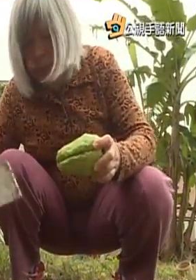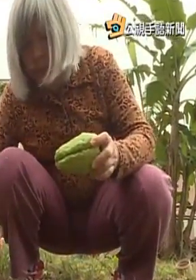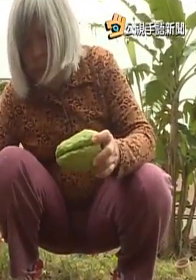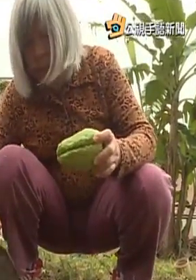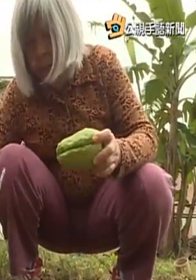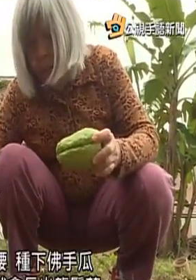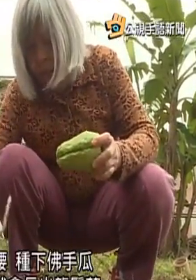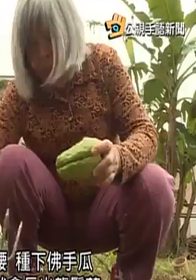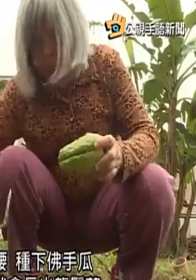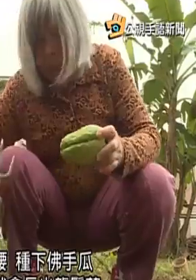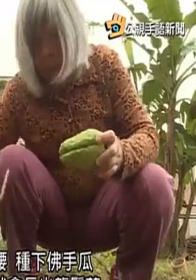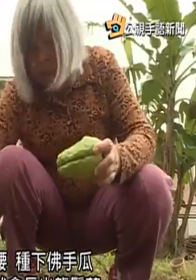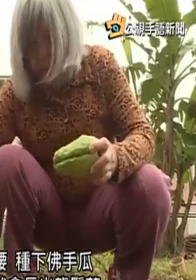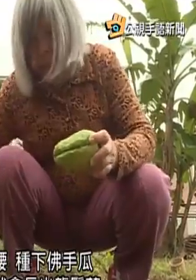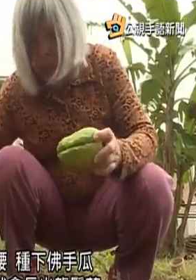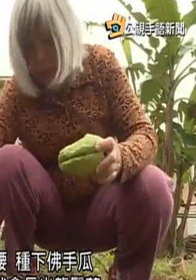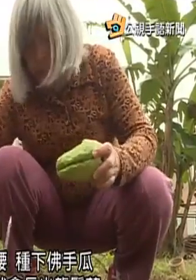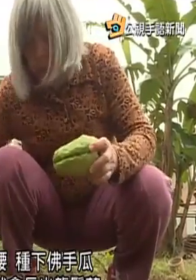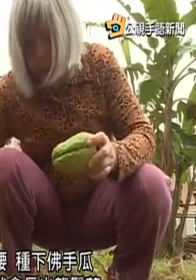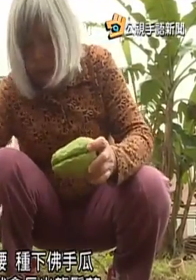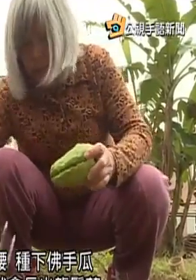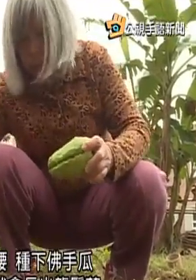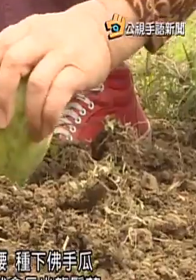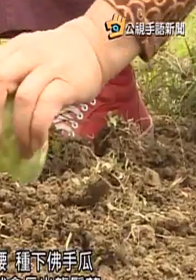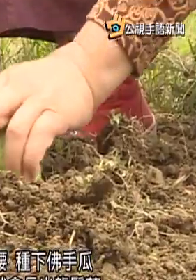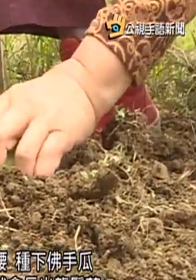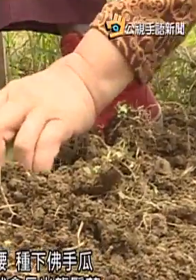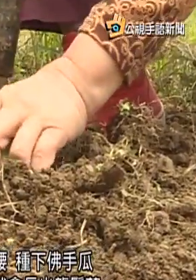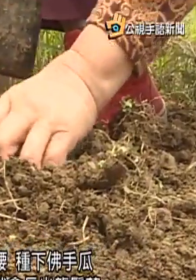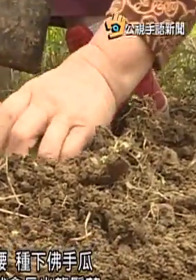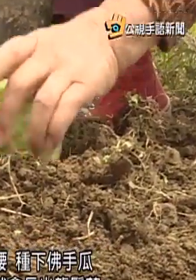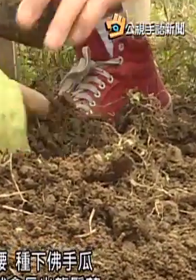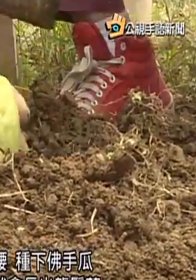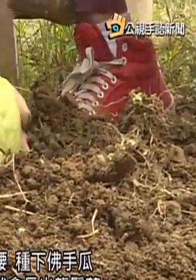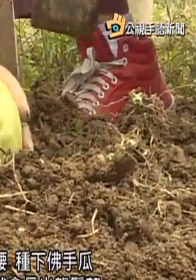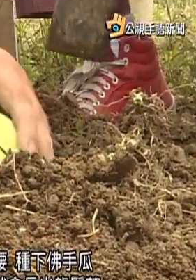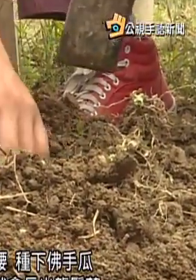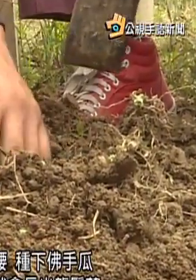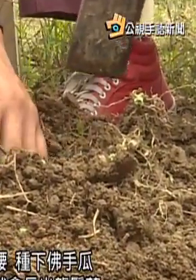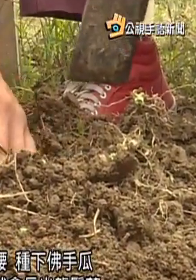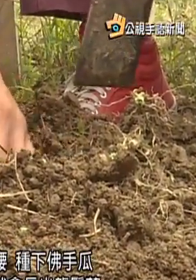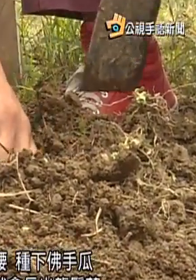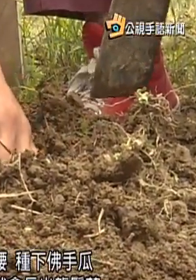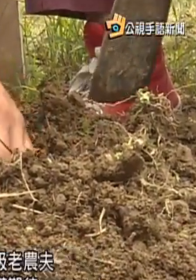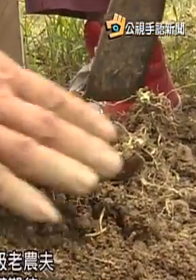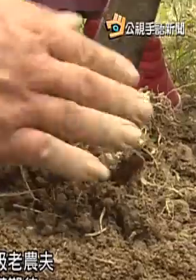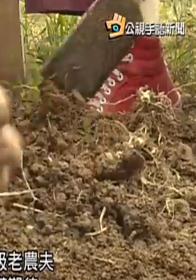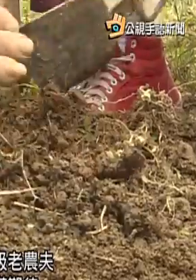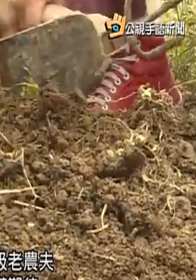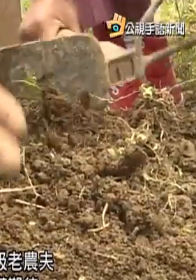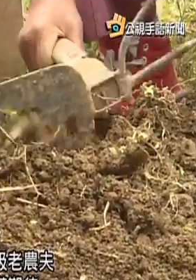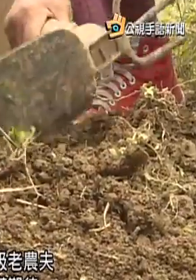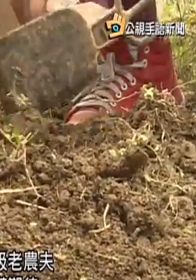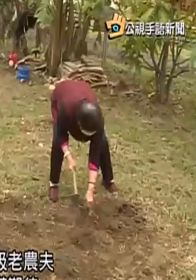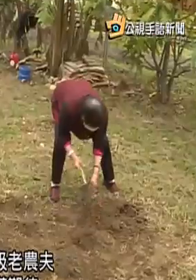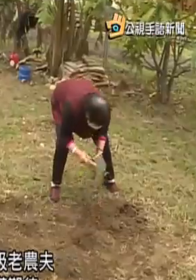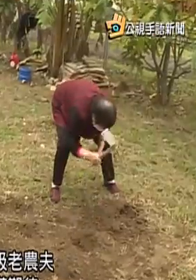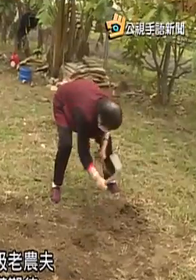拿起锄头，弯下腰，种下佛手瓜。听说几个礼拜后就会长出龙须菜，让这些超级老农夫每天充满期